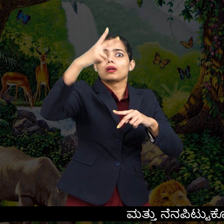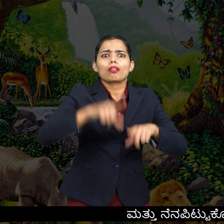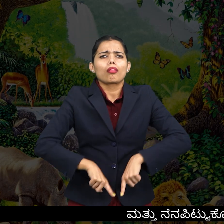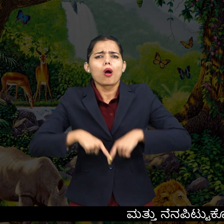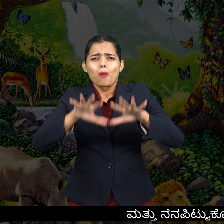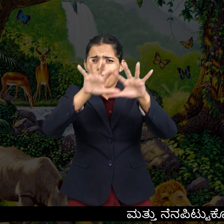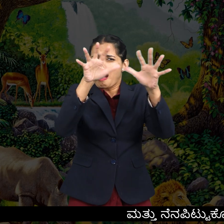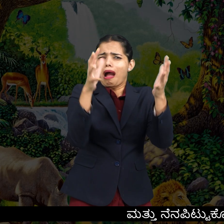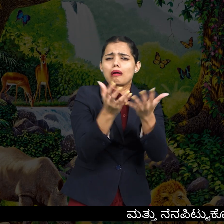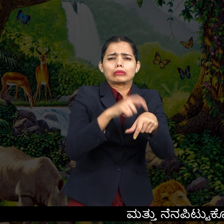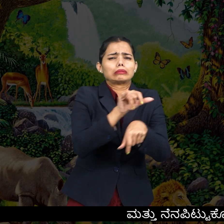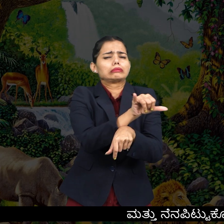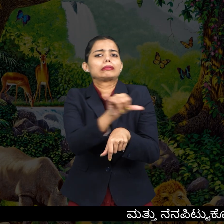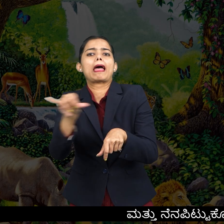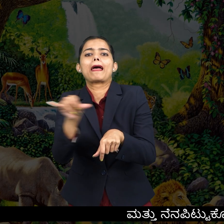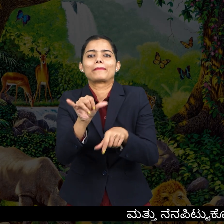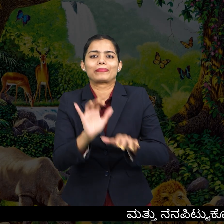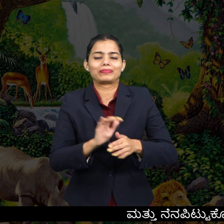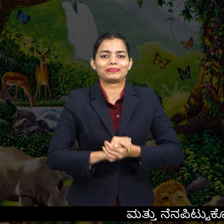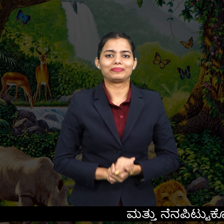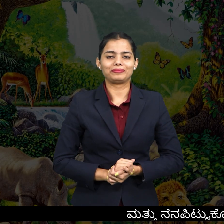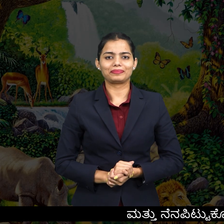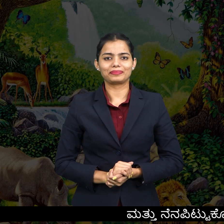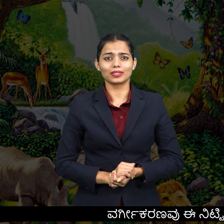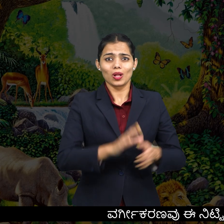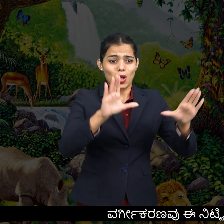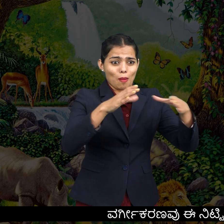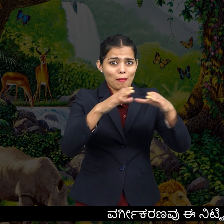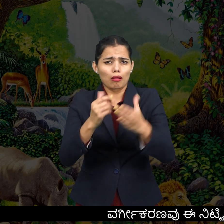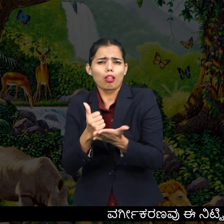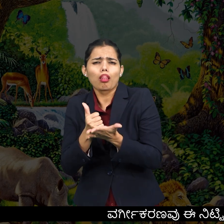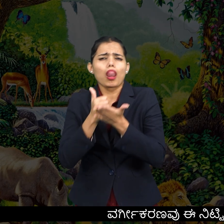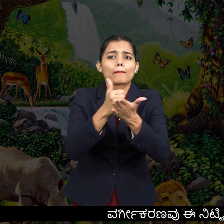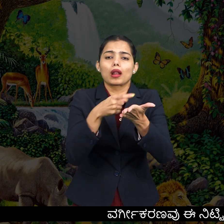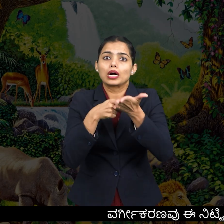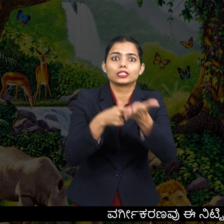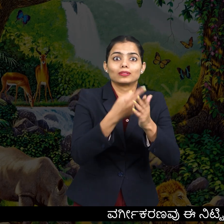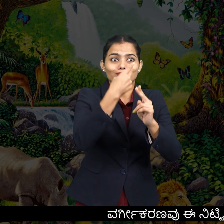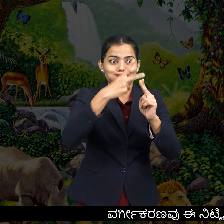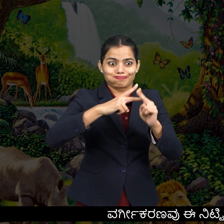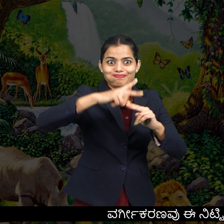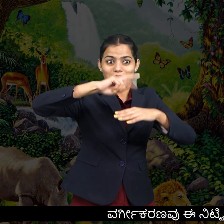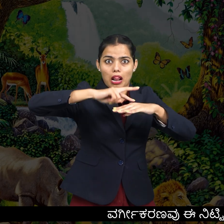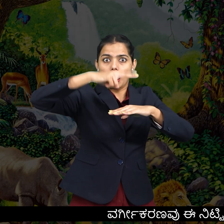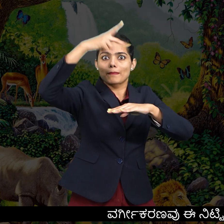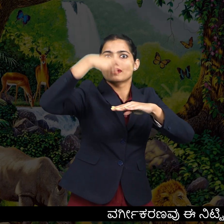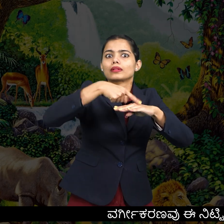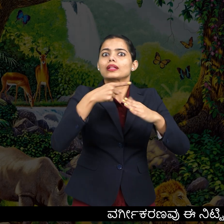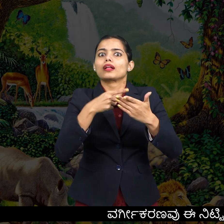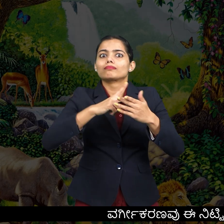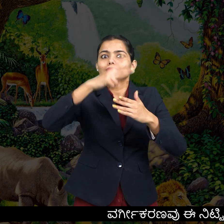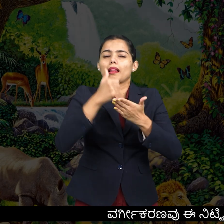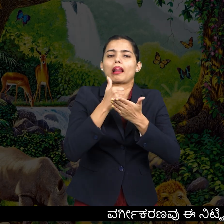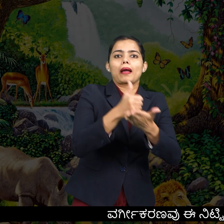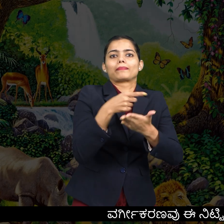ಮತ್ತು ನೆನಪಿನಲ್ಲಿಟ್ಟುಕೊಳ್ಳುವುದು ಸುಲಭವಲ್ಲ. ವರ್ಗೀಕರಣವು ಈ ನಿಟ್ಟಿನಲ್ಲಿ ಸಹಾಯ